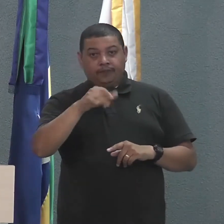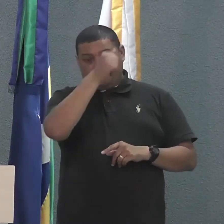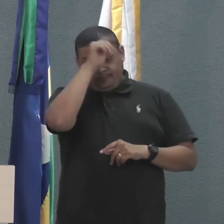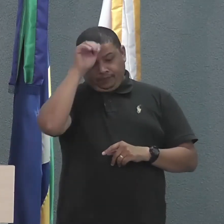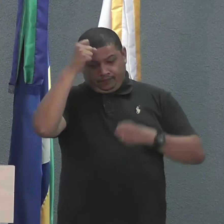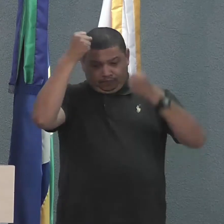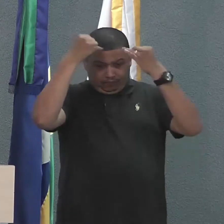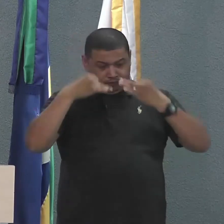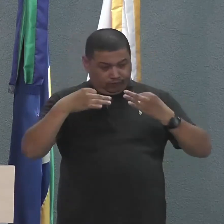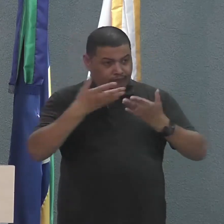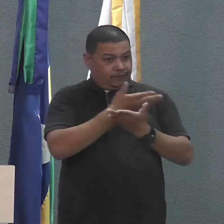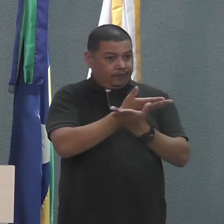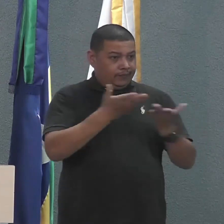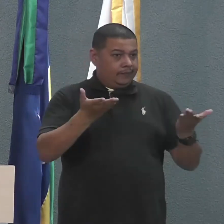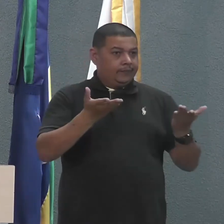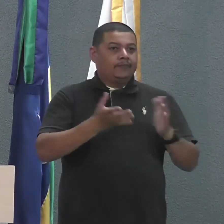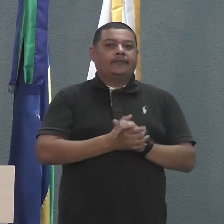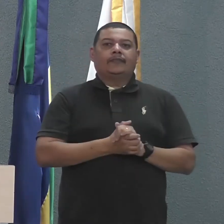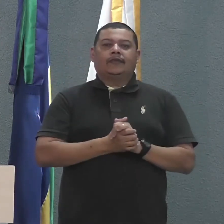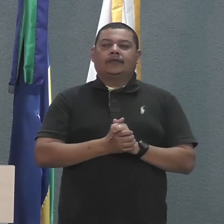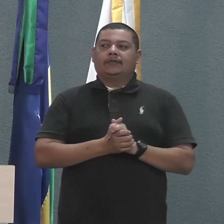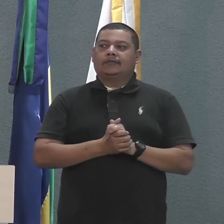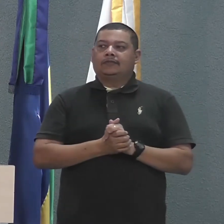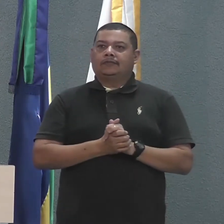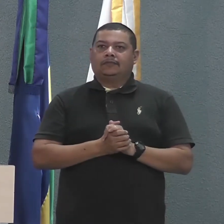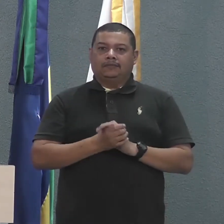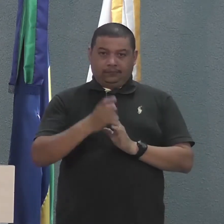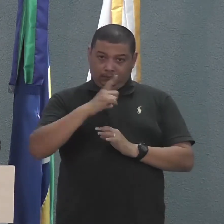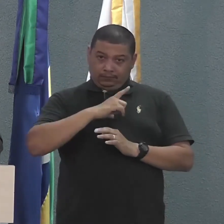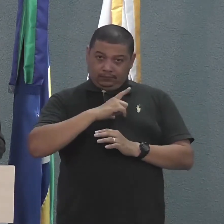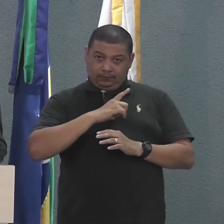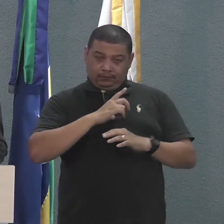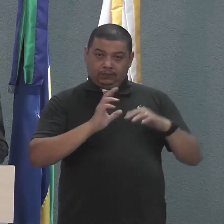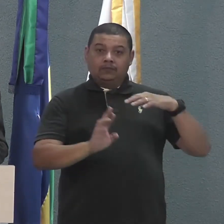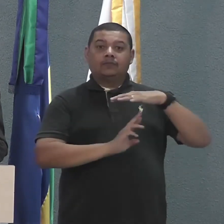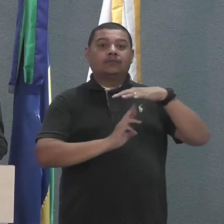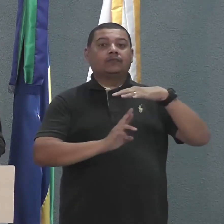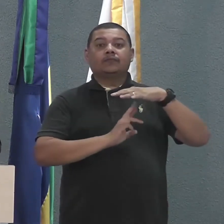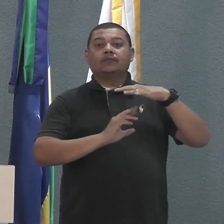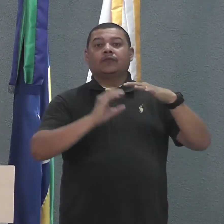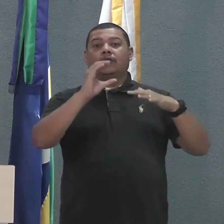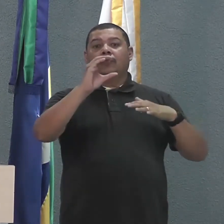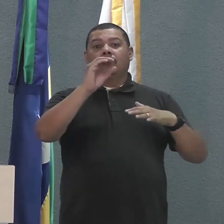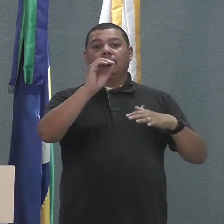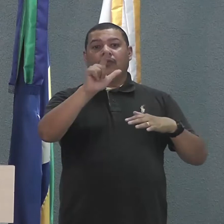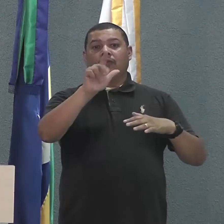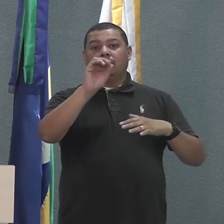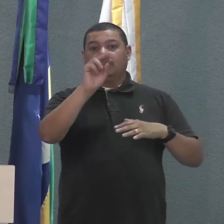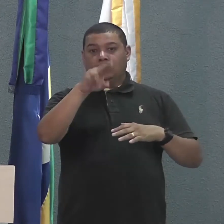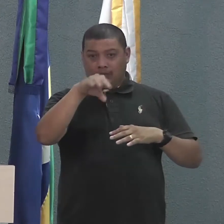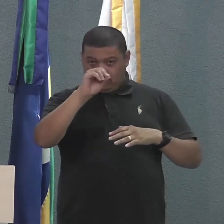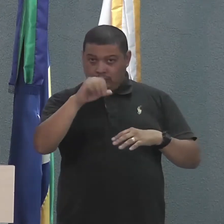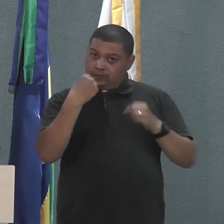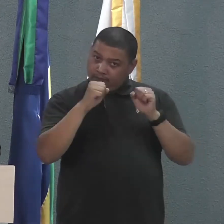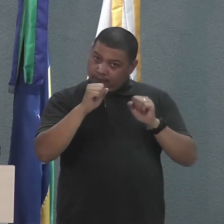da rodoviária do Colono ali, que precisa ser reativada